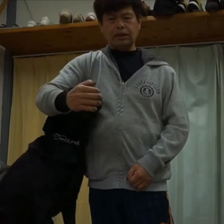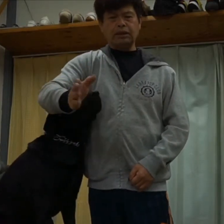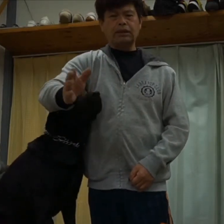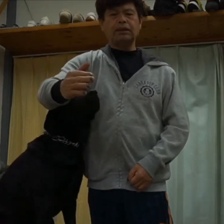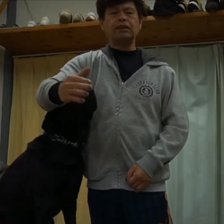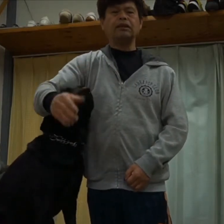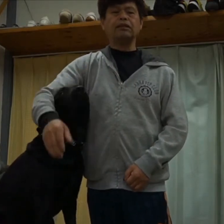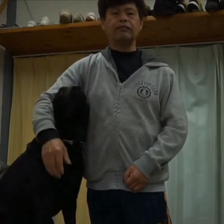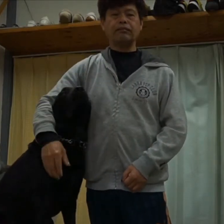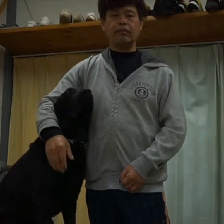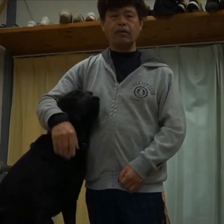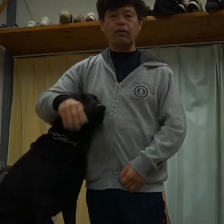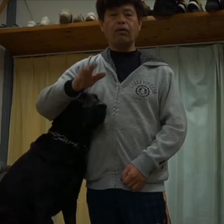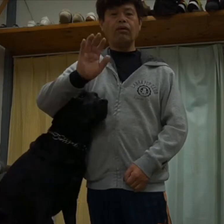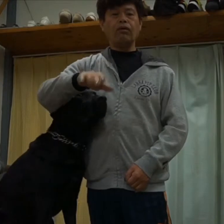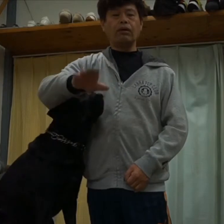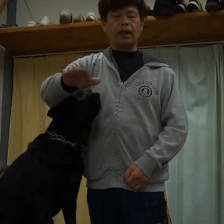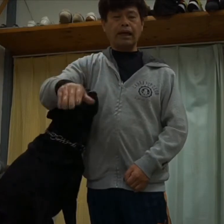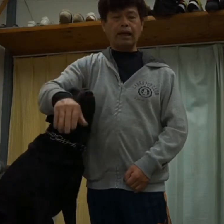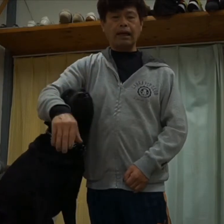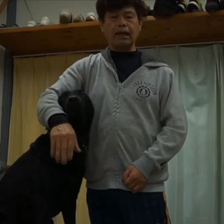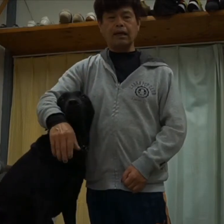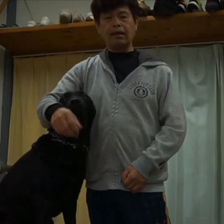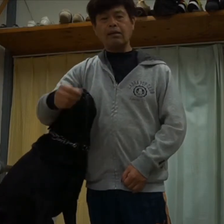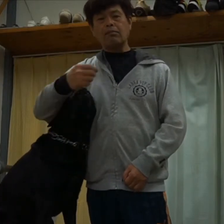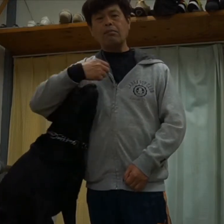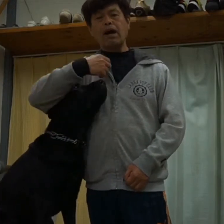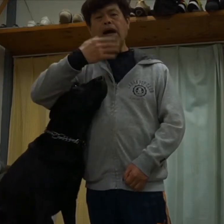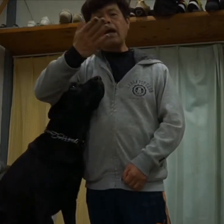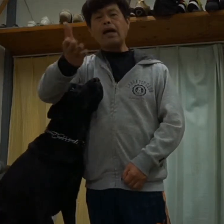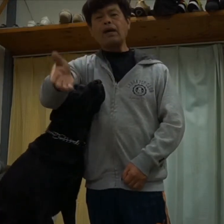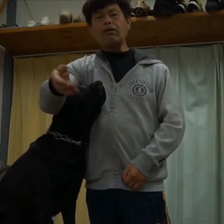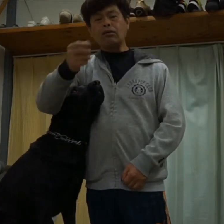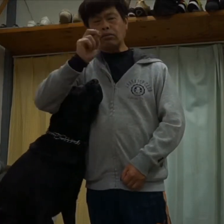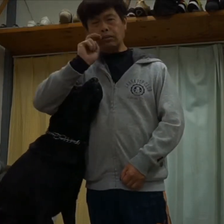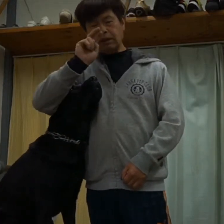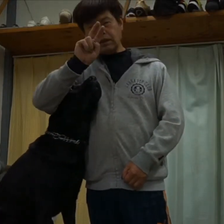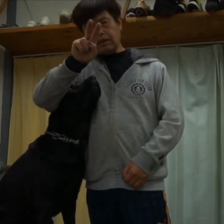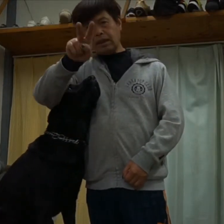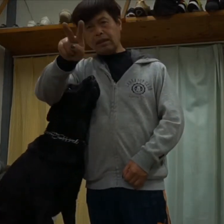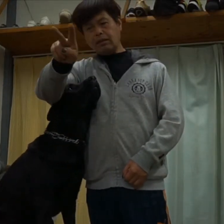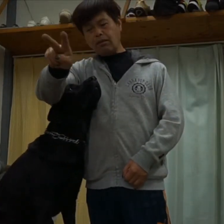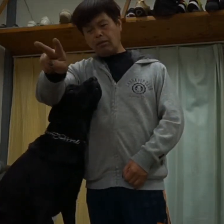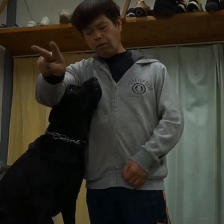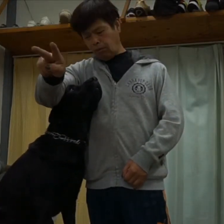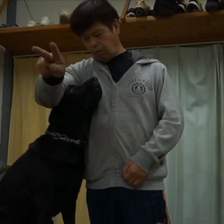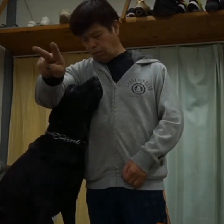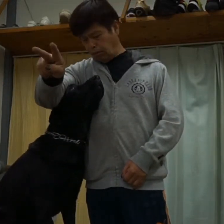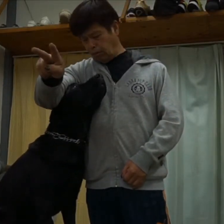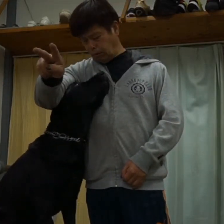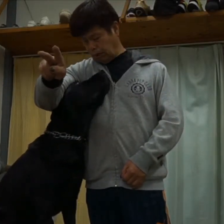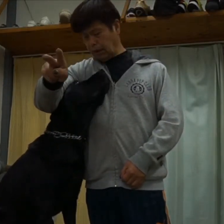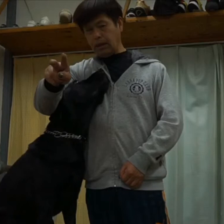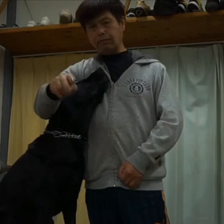ちいホーラー前を見て号らー